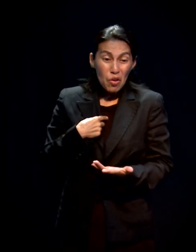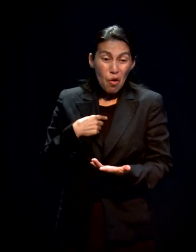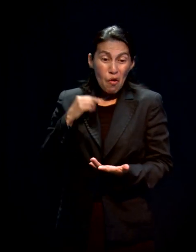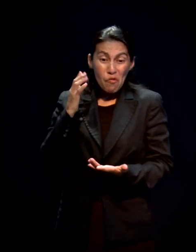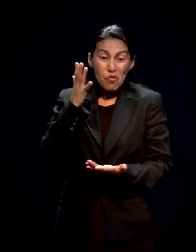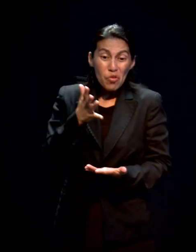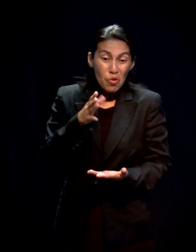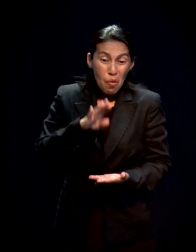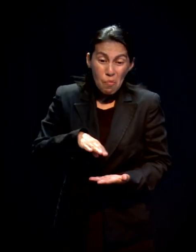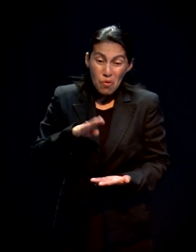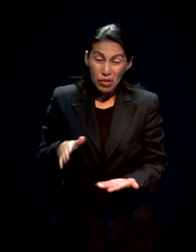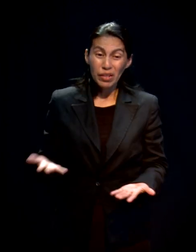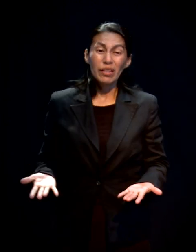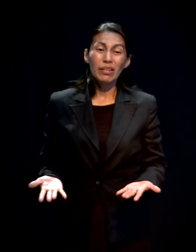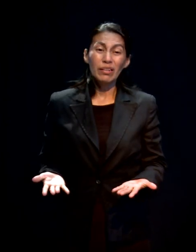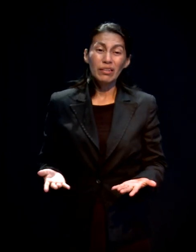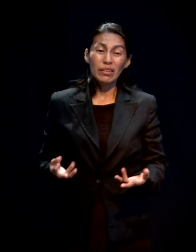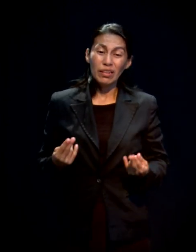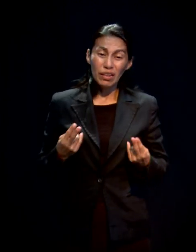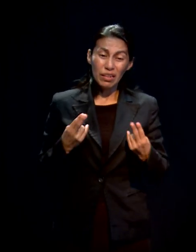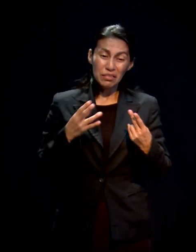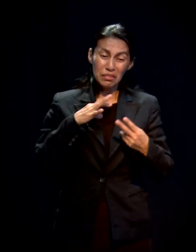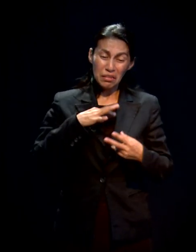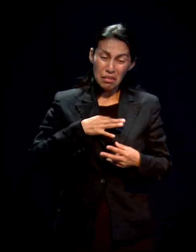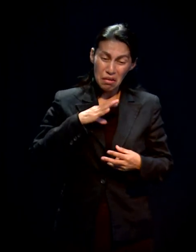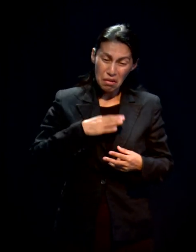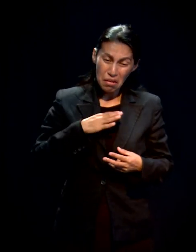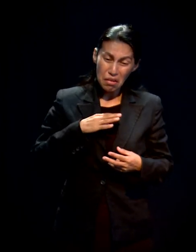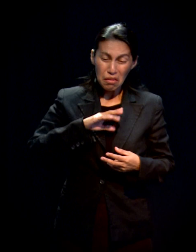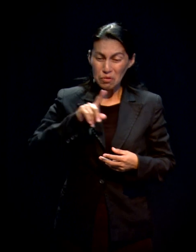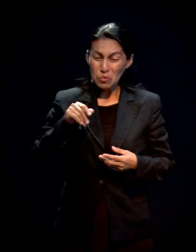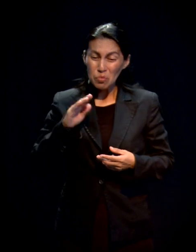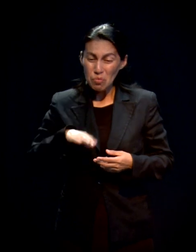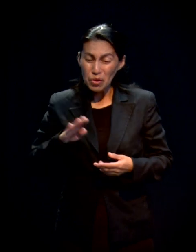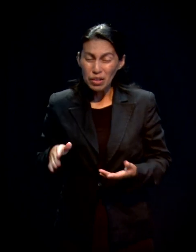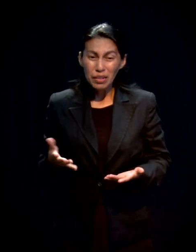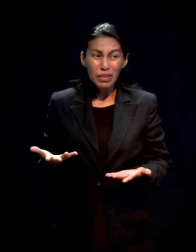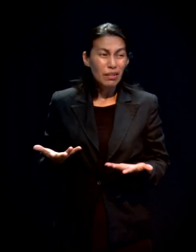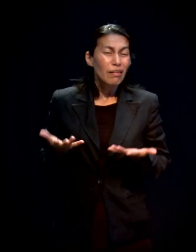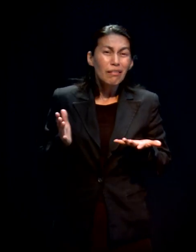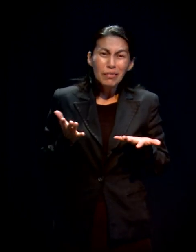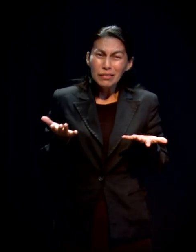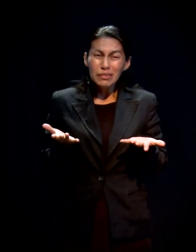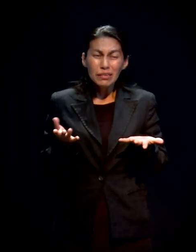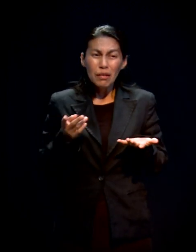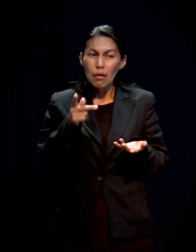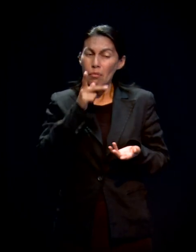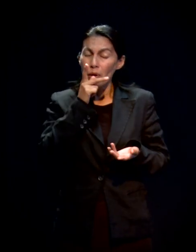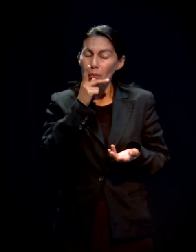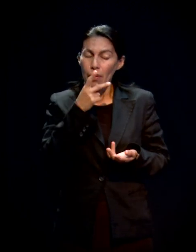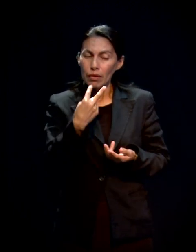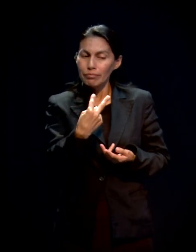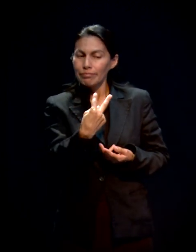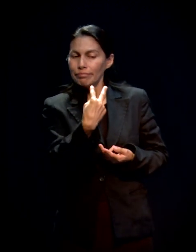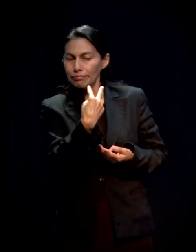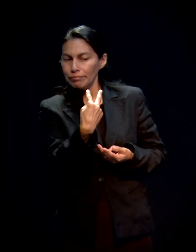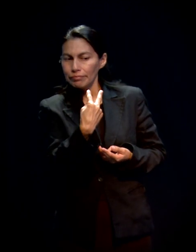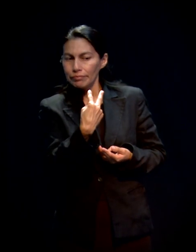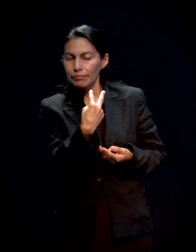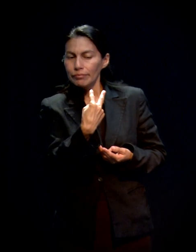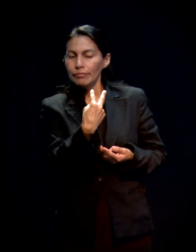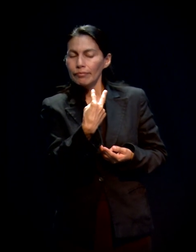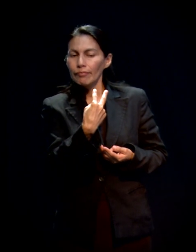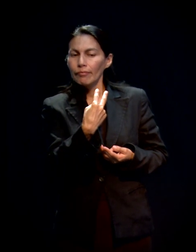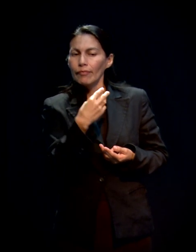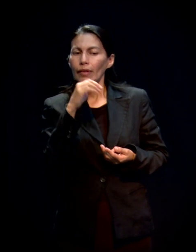que por esta enfermedad desatarse en un cáncer y puedo morir entonces mi papá yo recuerdo su mirada se me